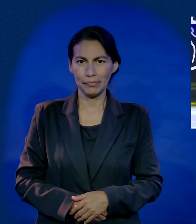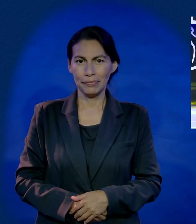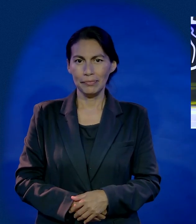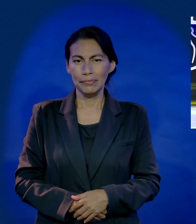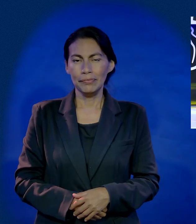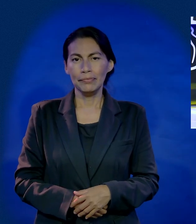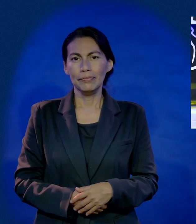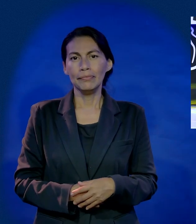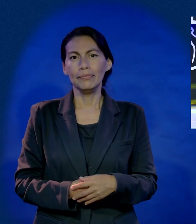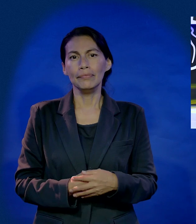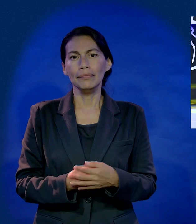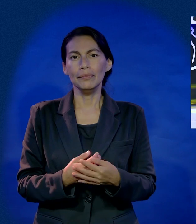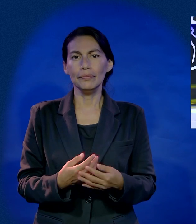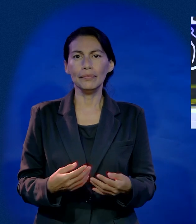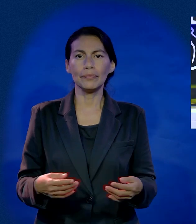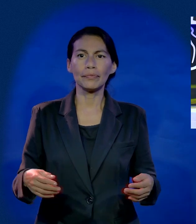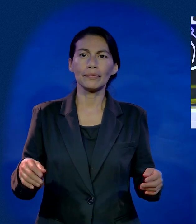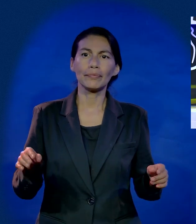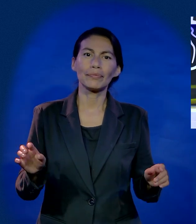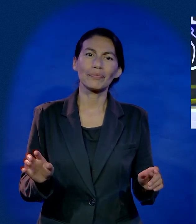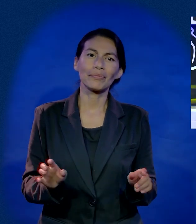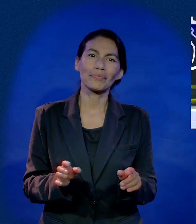libertad.